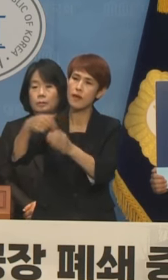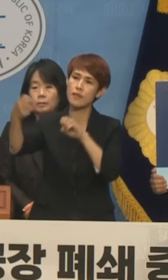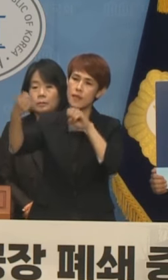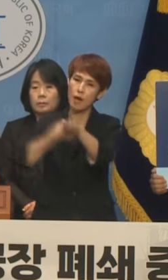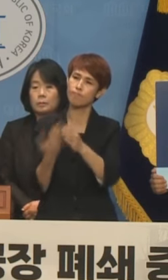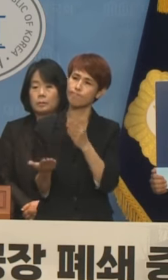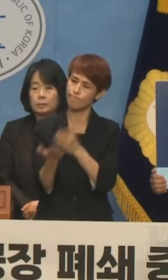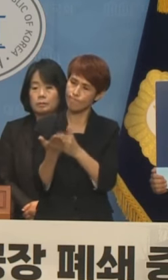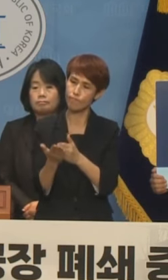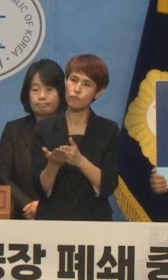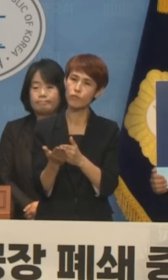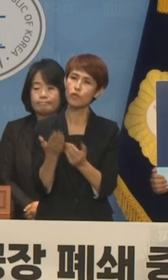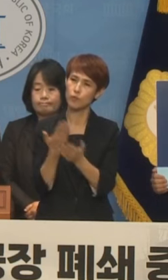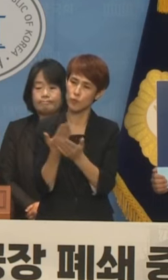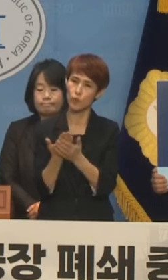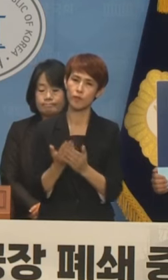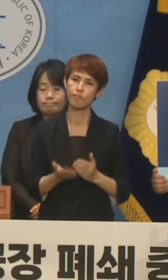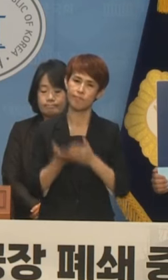강력히 촉구합니다. 고맙습니다.